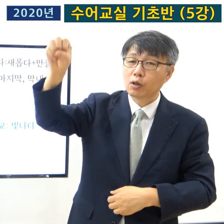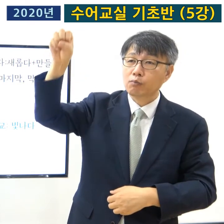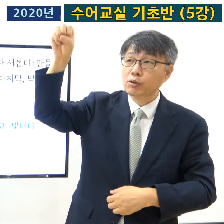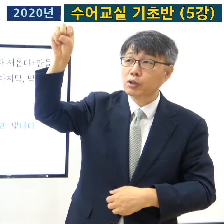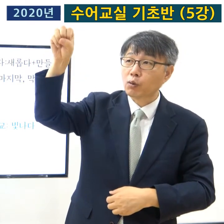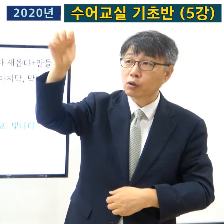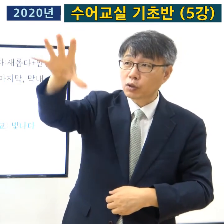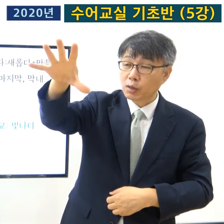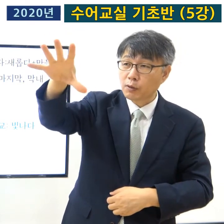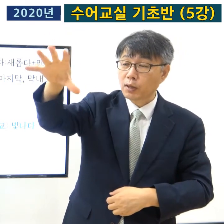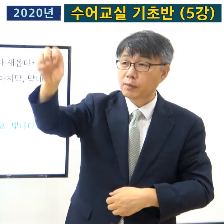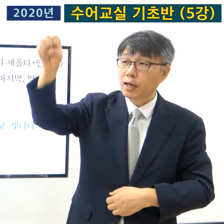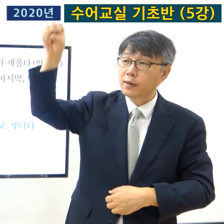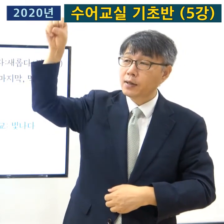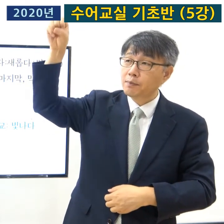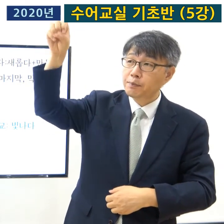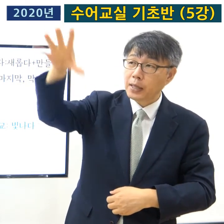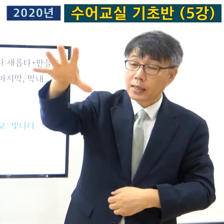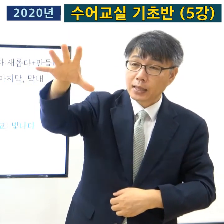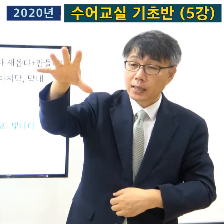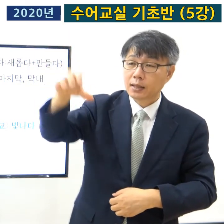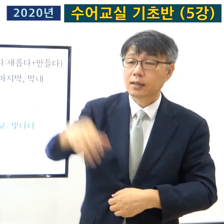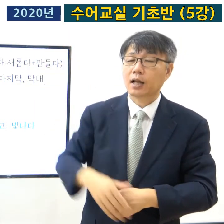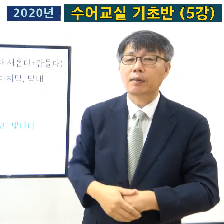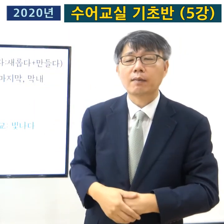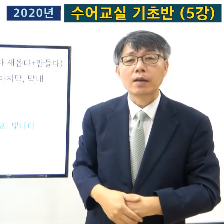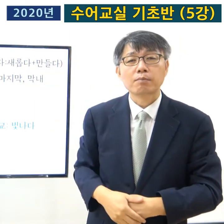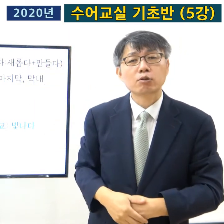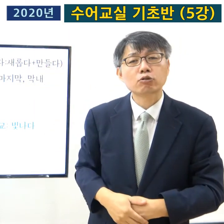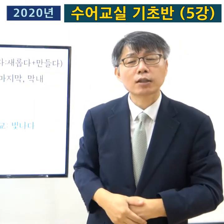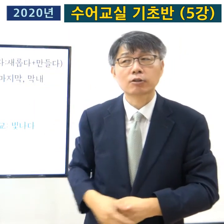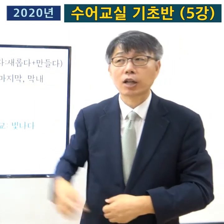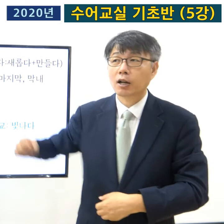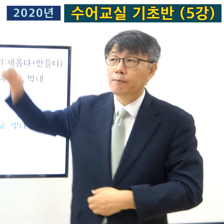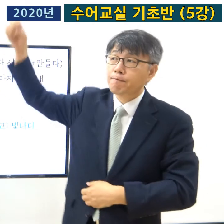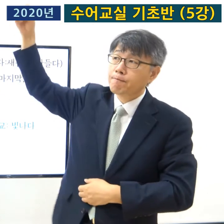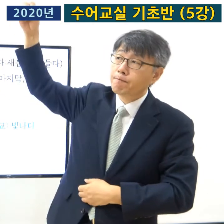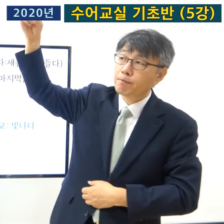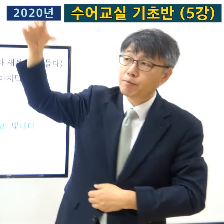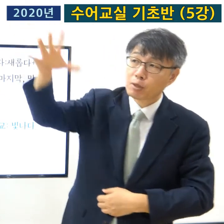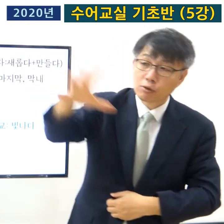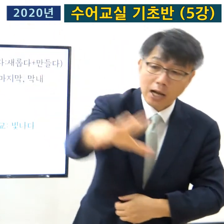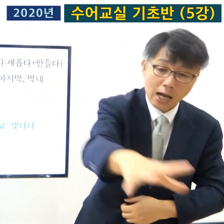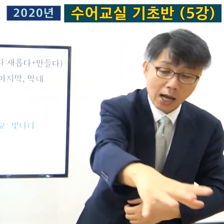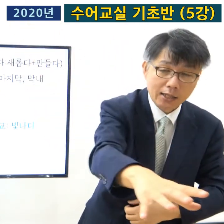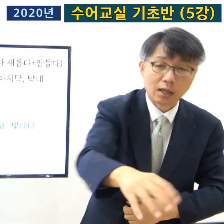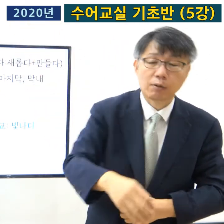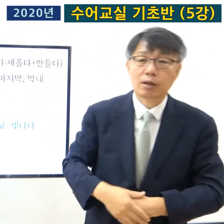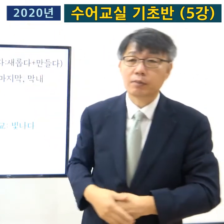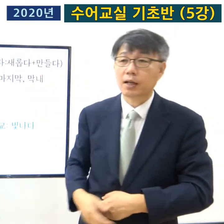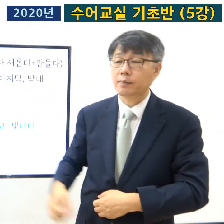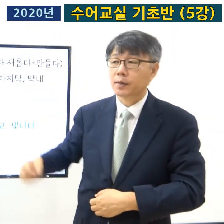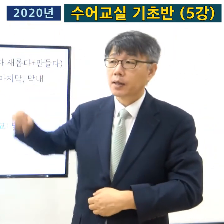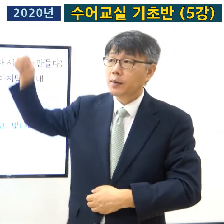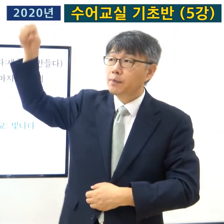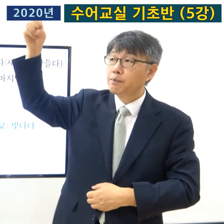불이 들어오는 것도 이렇게 표현합니다. 빛. 그 다음에 비추다는 어떻게 할까요? 비추다 이렇게 표현합니다.